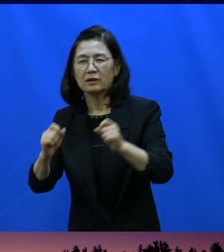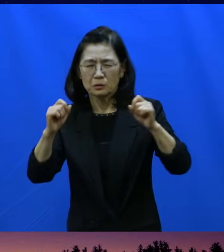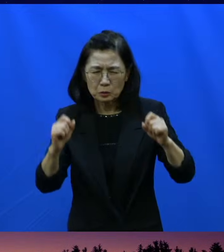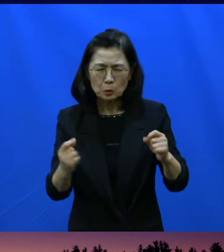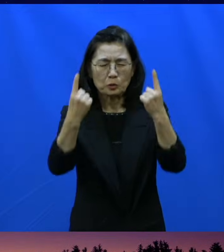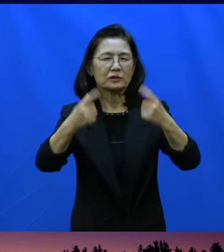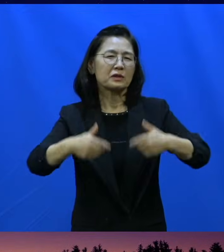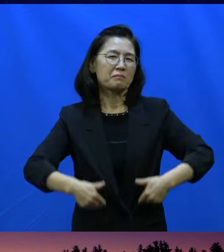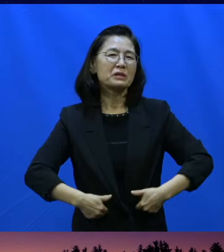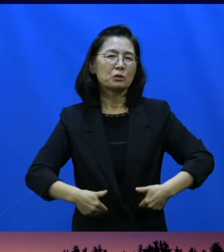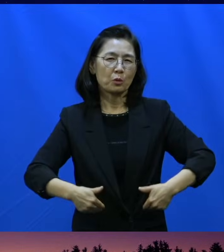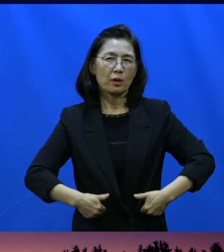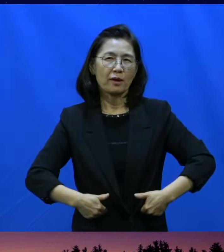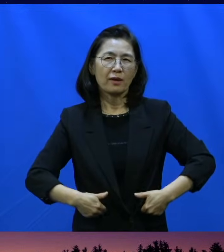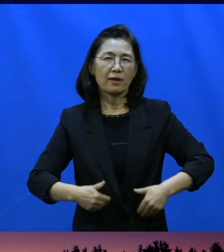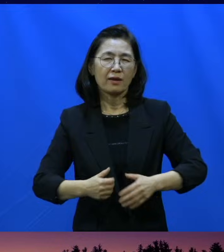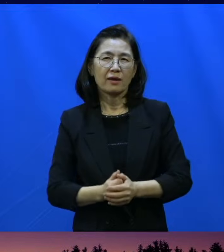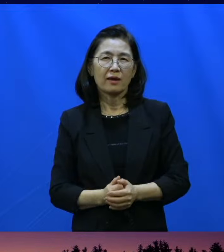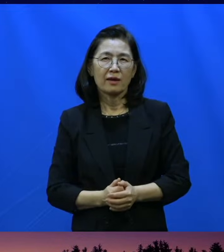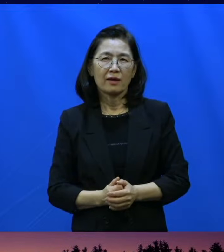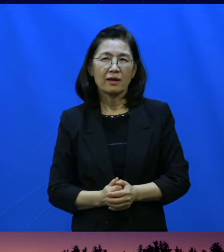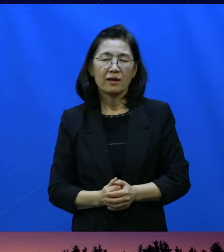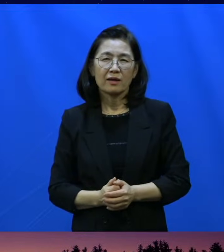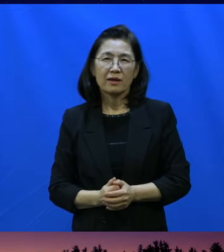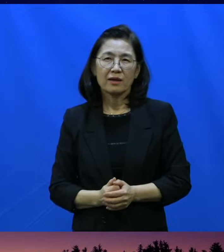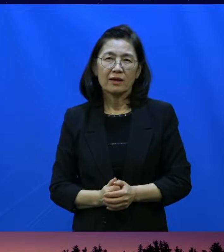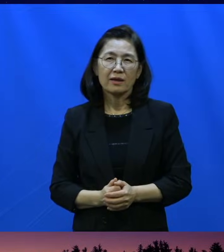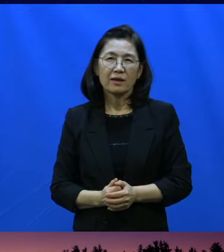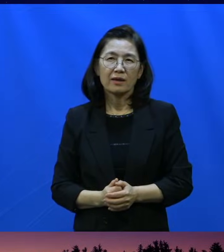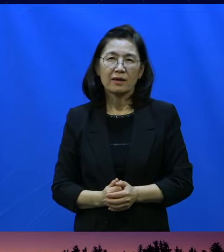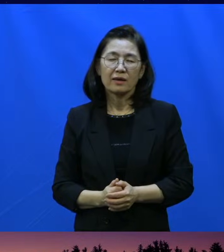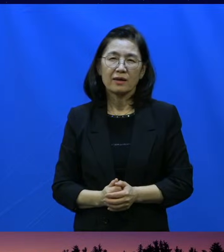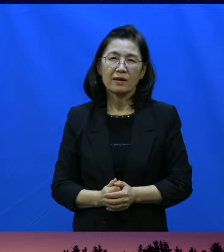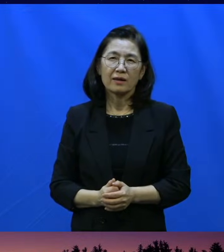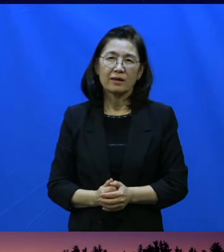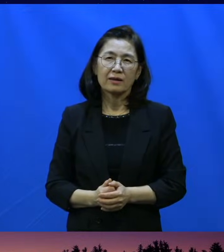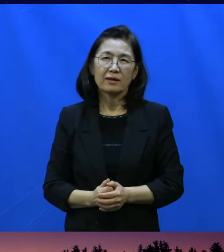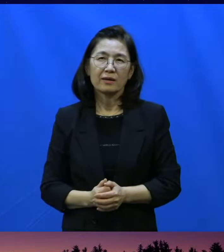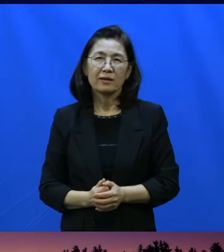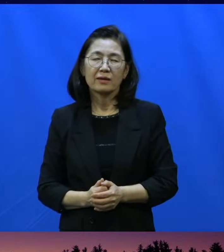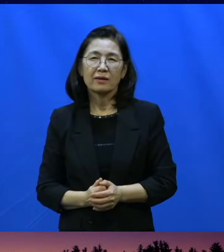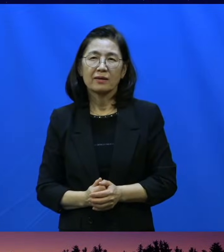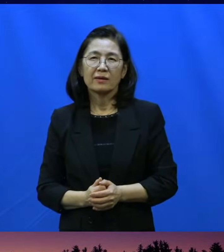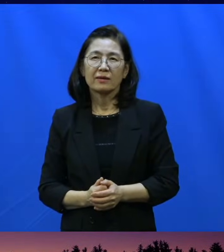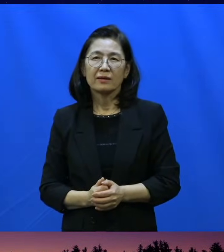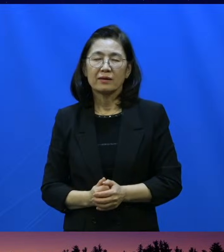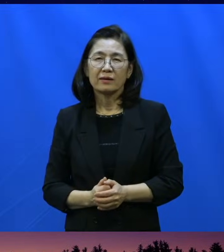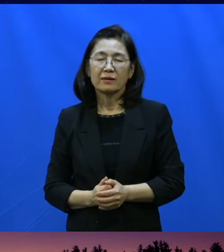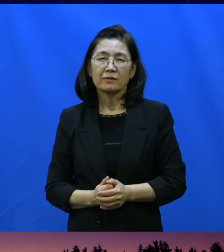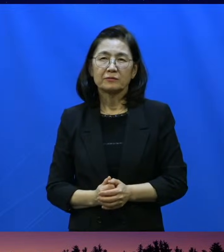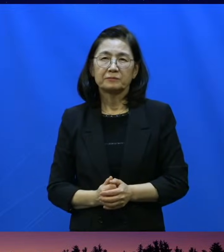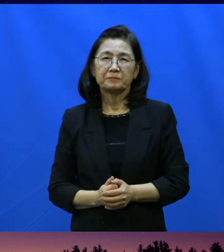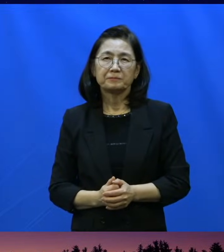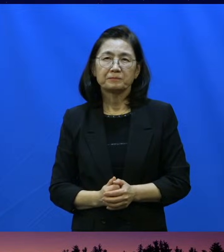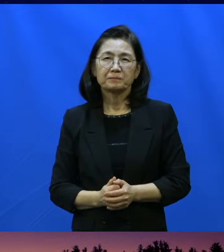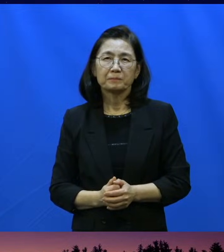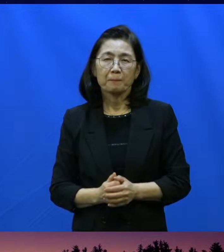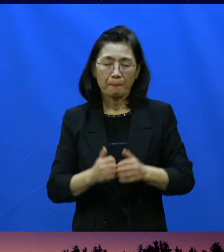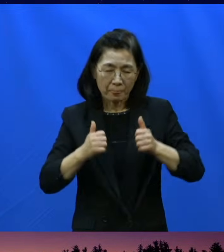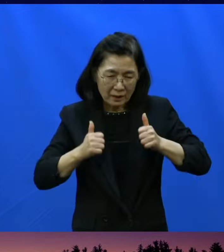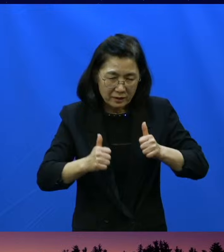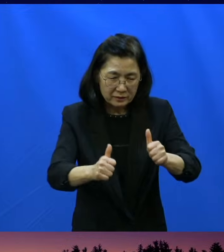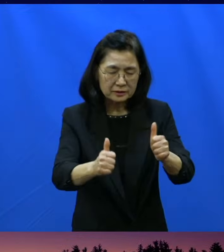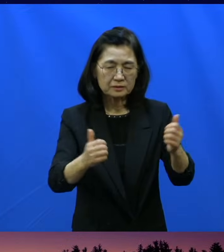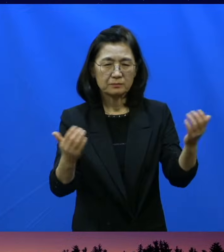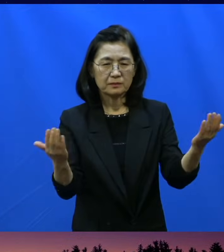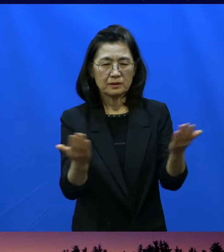아니에요. 은혜를 구하는 사람은 열심히 일을 할 때 기도를 놓치지 않아요. 근데 여러분, 열심히 일을 하다